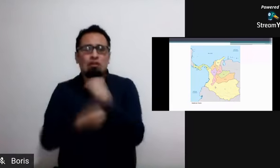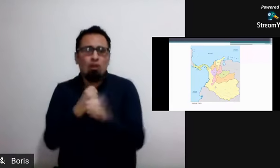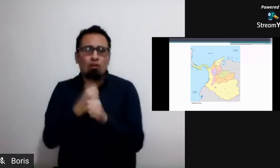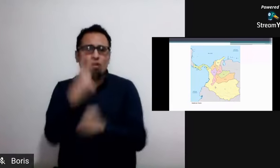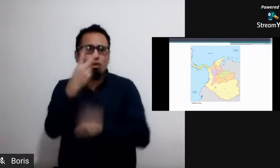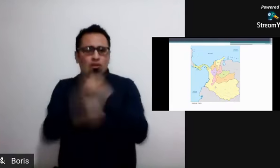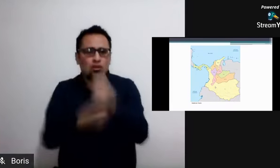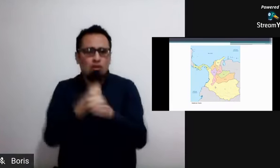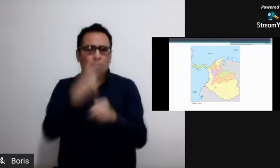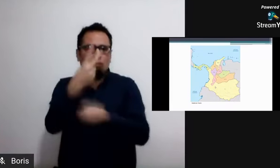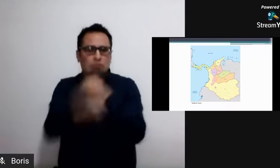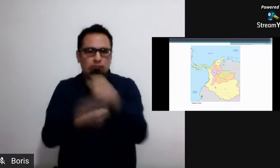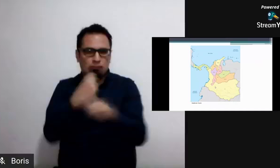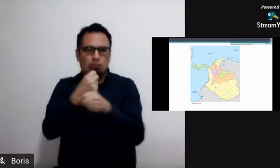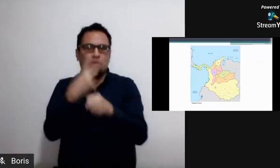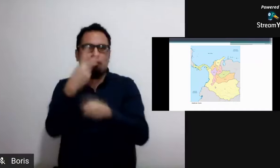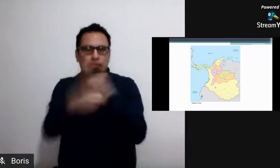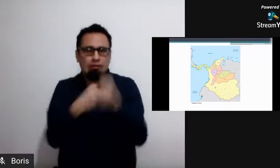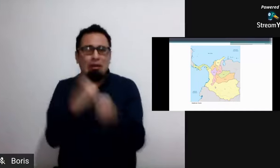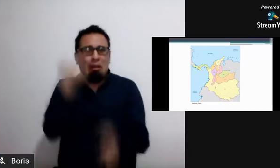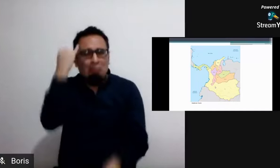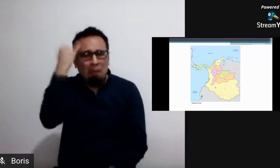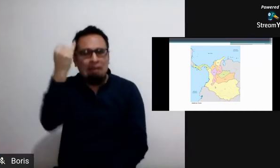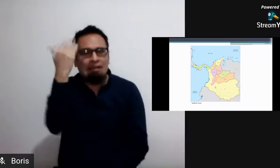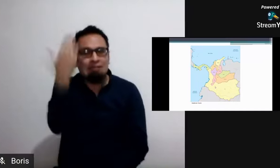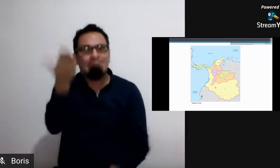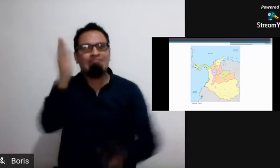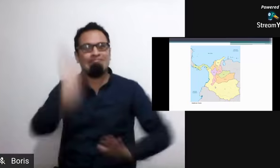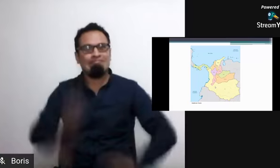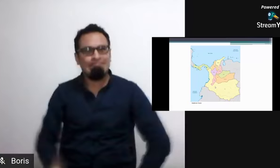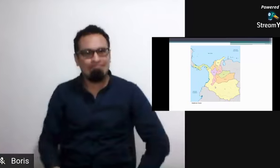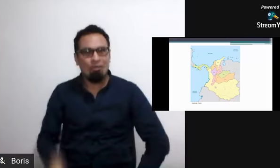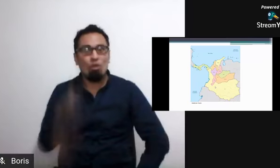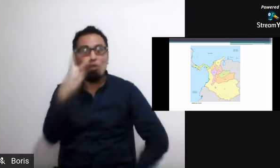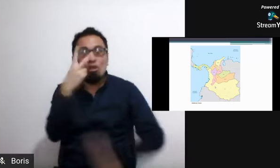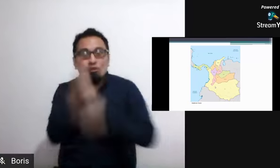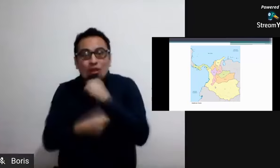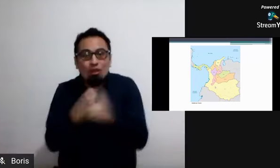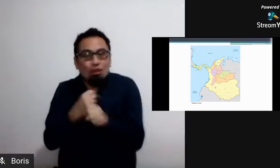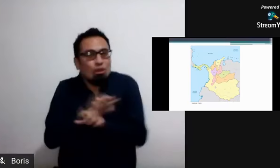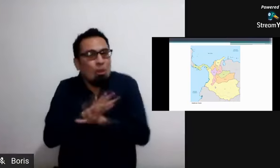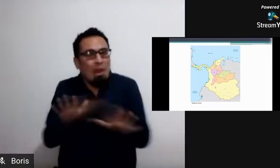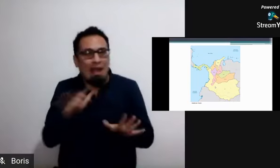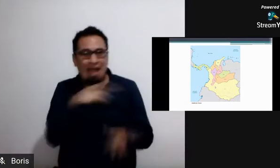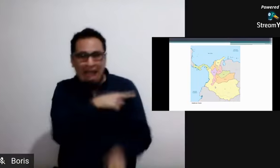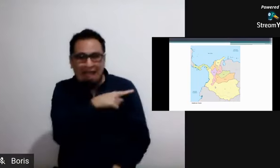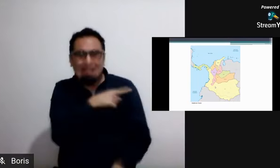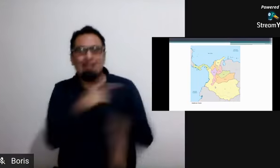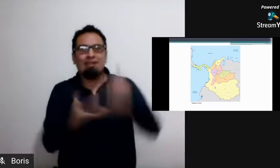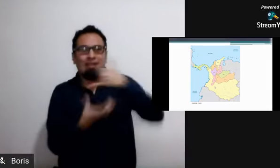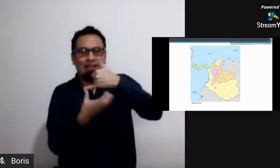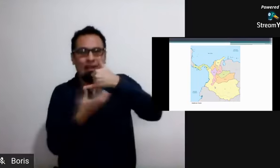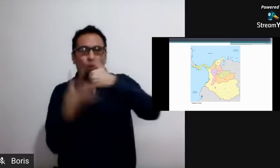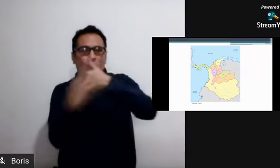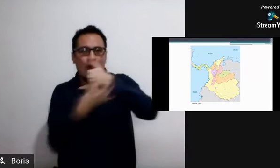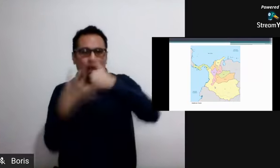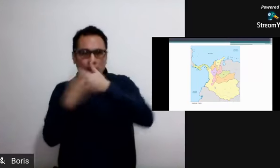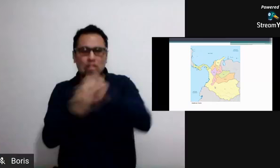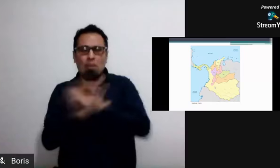que eran reelectos cada 4 años. Sin embargo, con esta nueva estructura surge una temporalidad nueva de 2